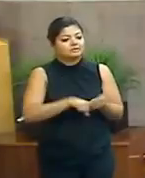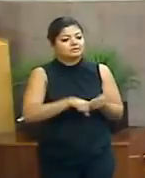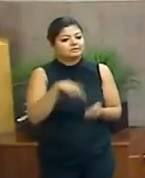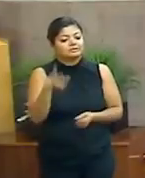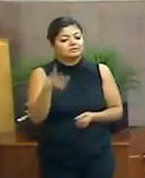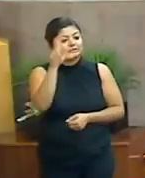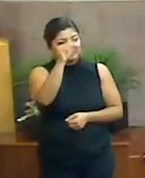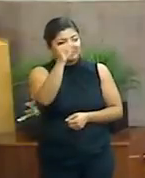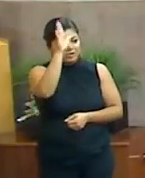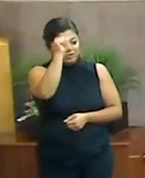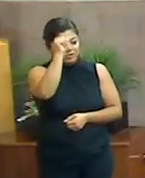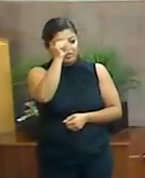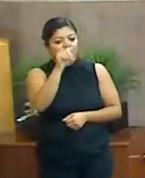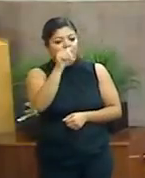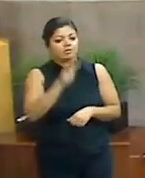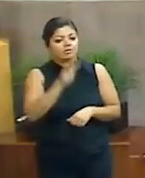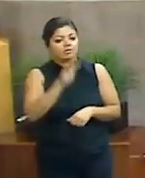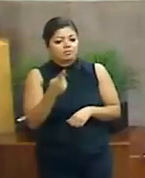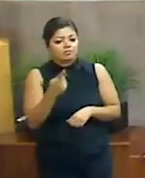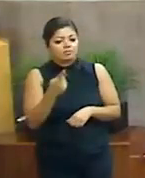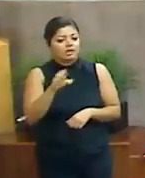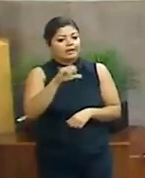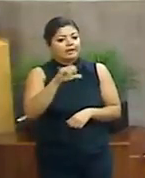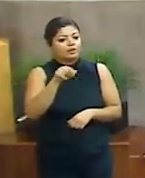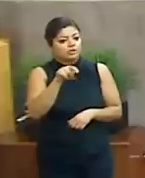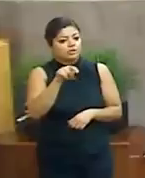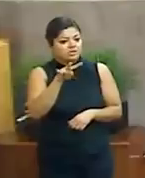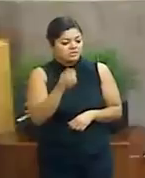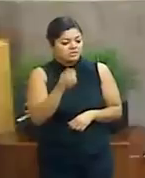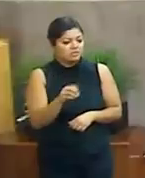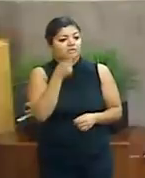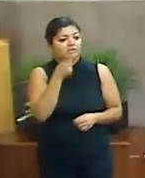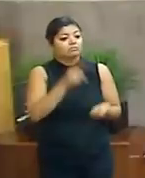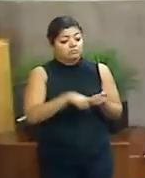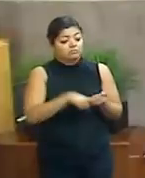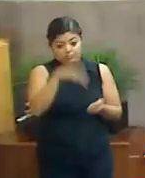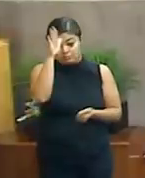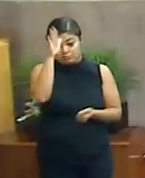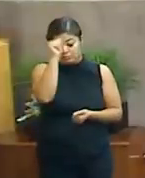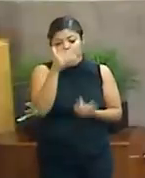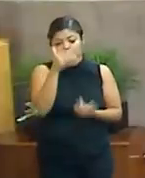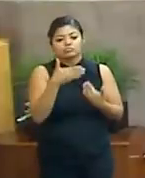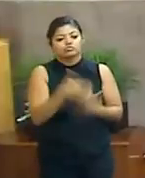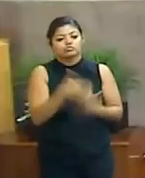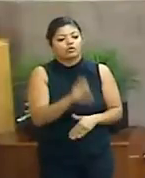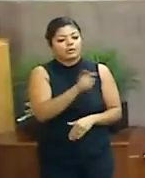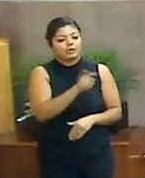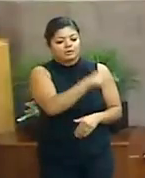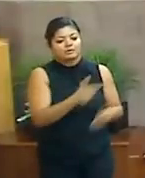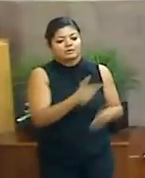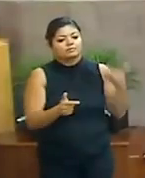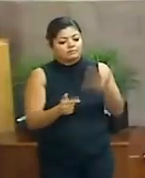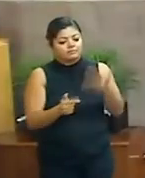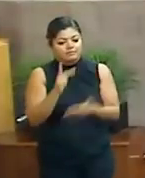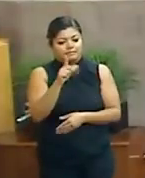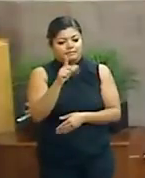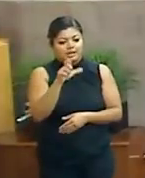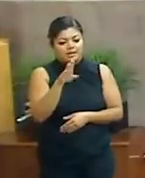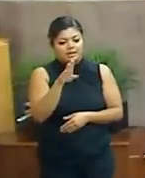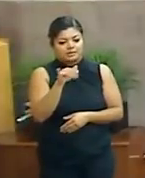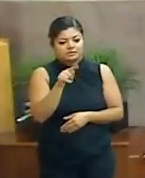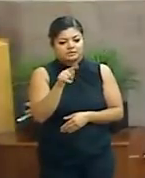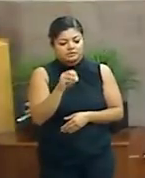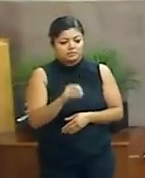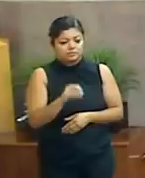este acto en la vida pública listado así como que en él de acuerdo resolver sobre la procedencia de la xunta de visita ahora